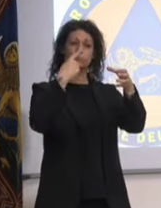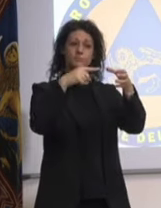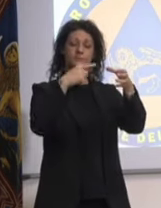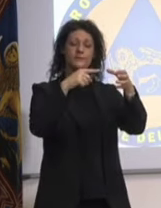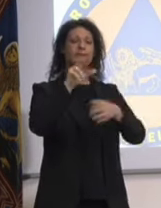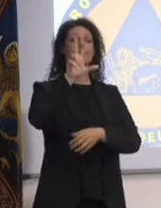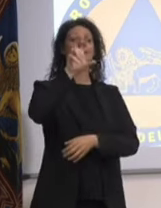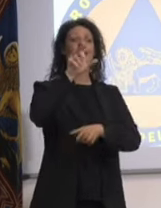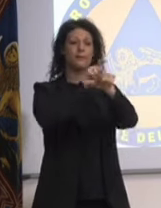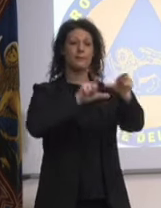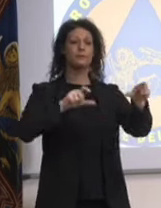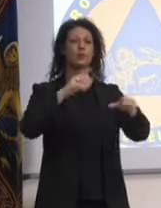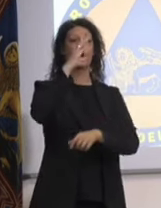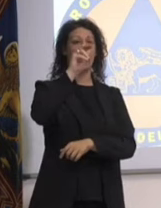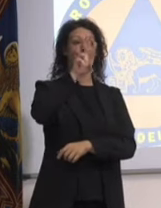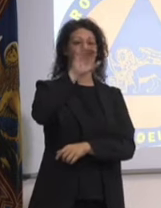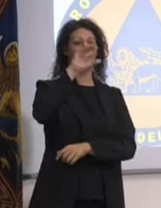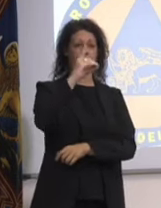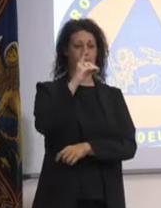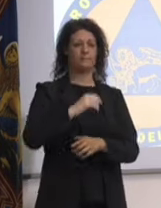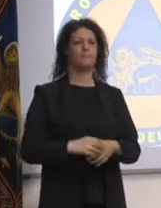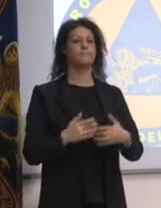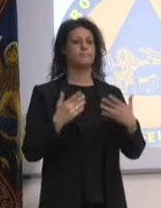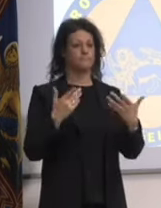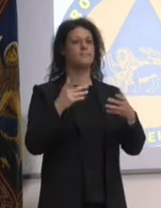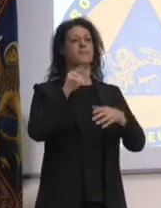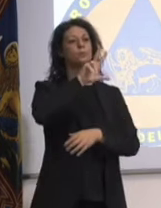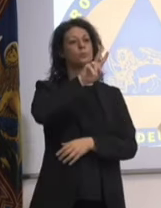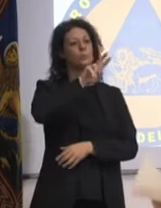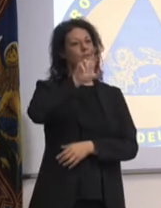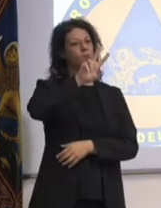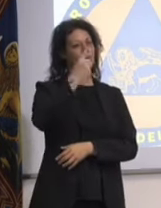30. Dei 221, 30 solo sono Covid.